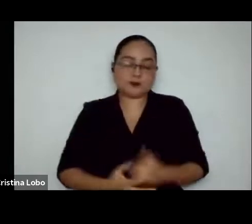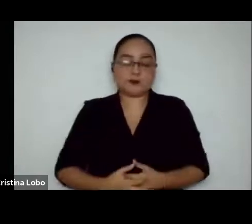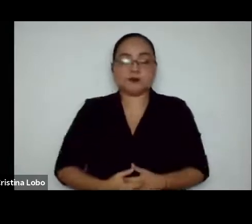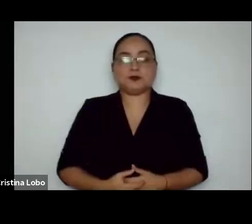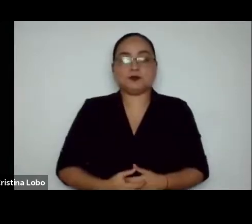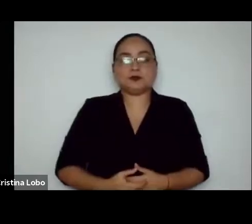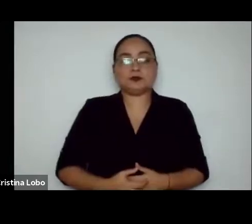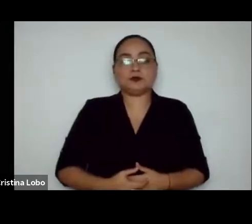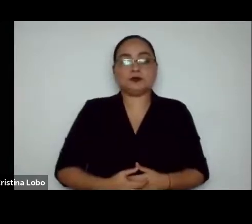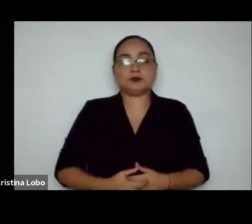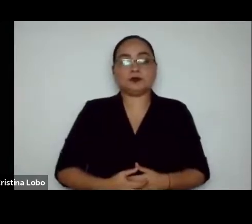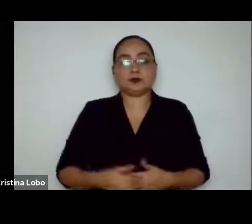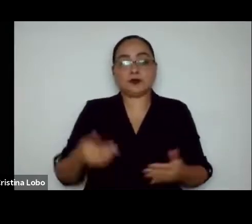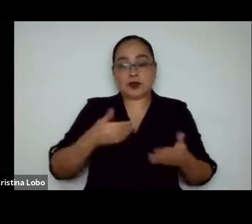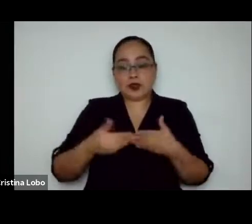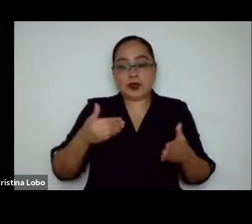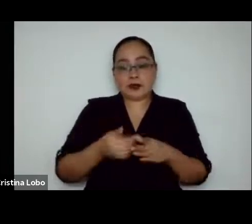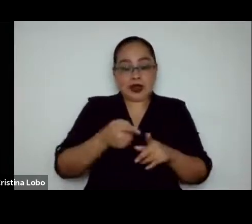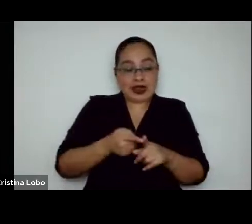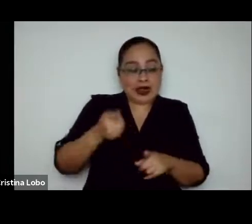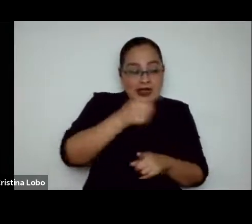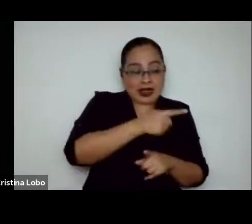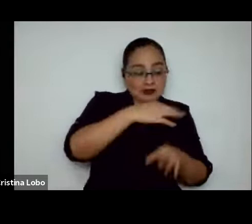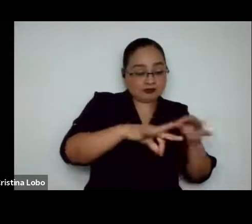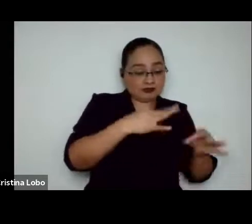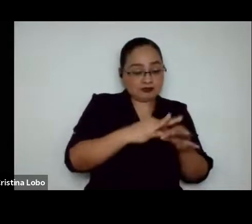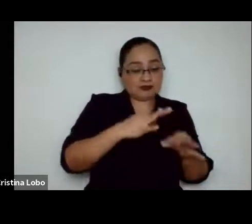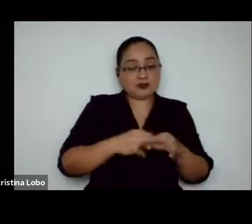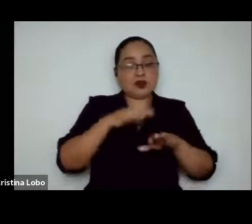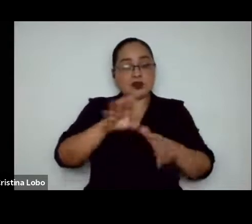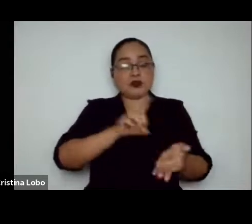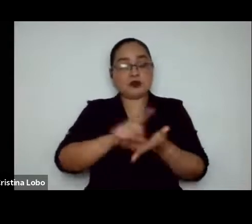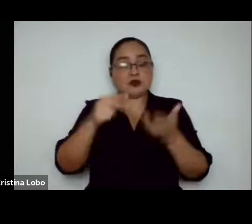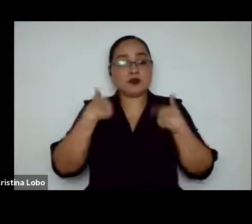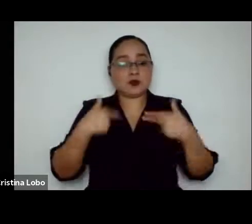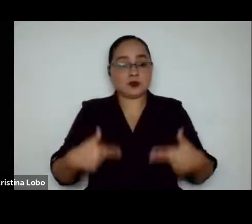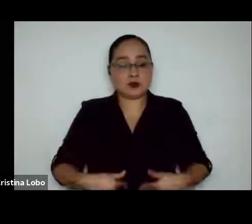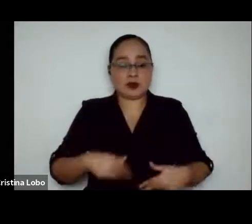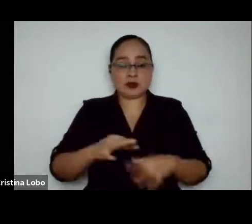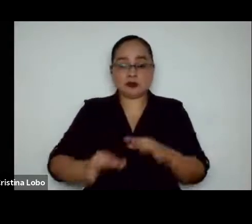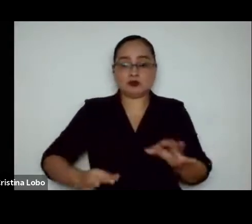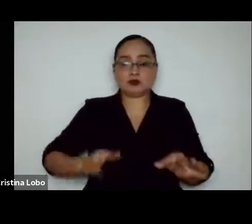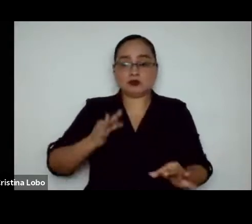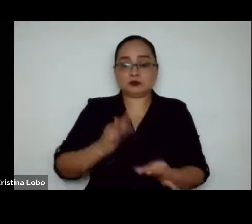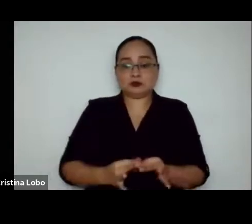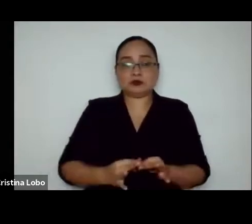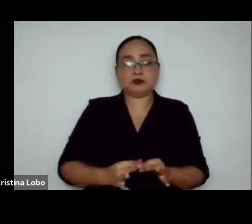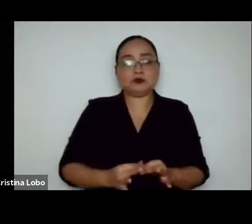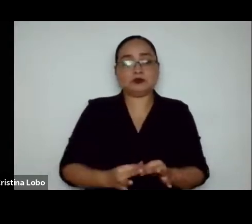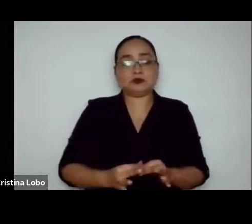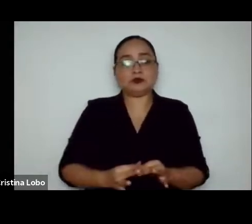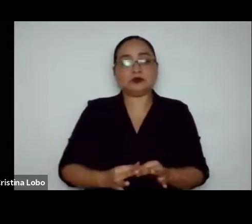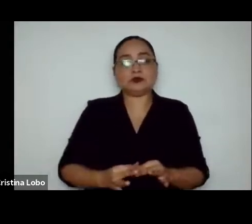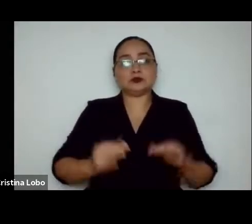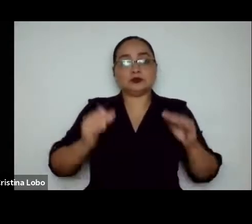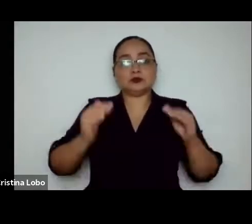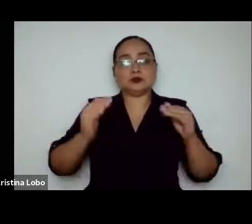Entonces, hasta aquí, digamos, los antecedentes de los derechos humanos, ¿no? De los derechos humanos. Ahora,